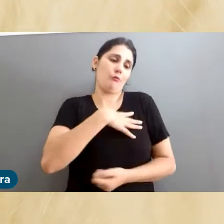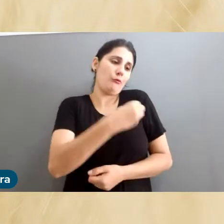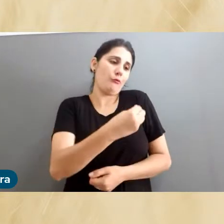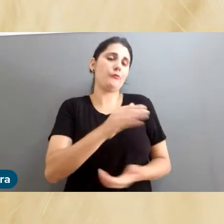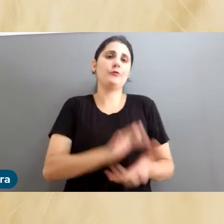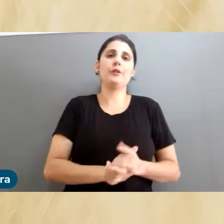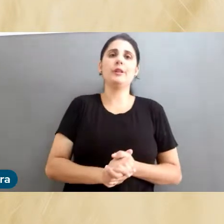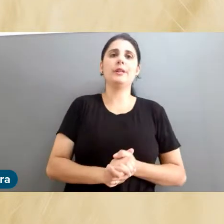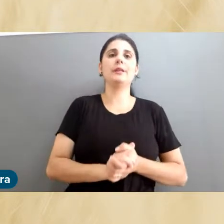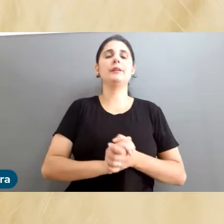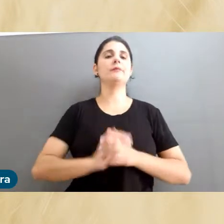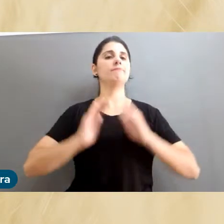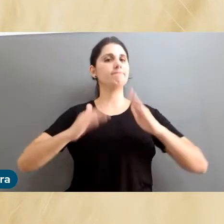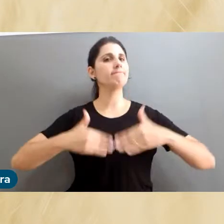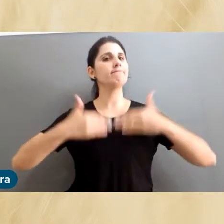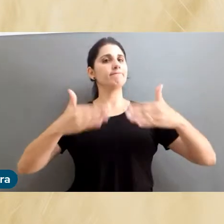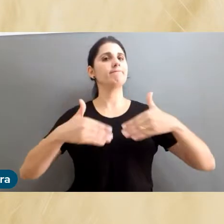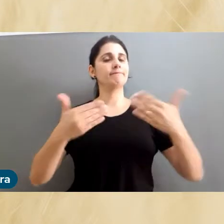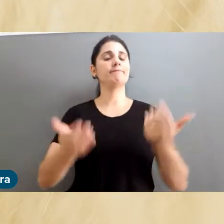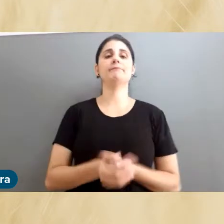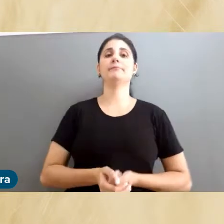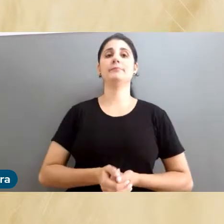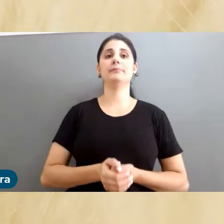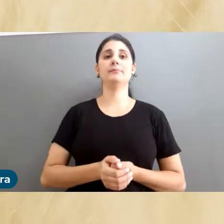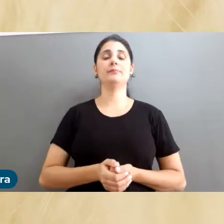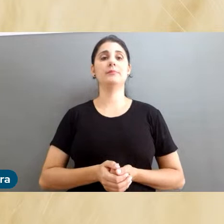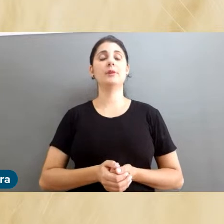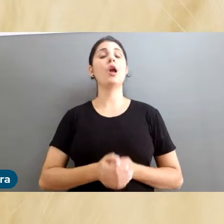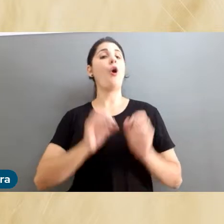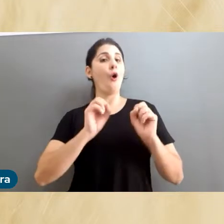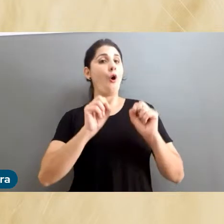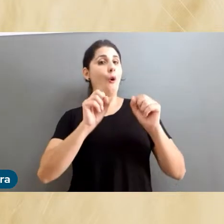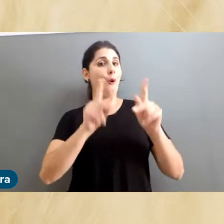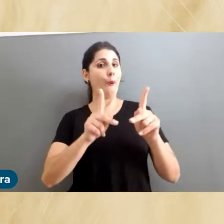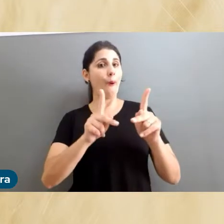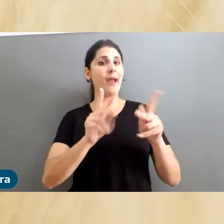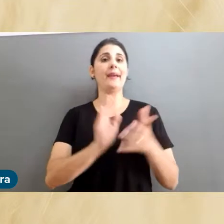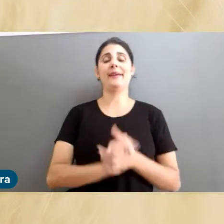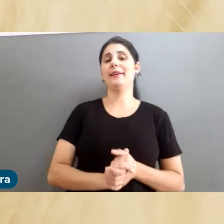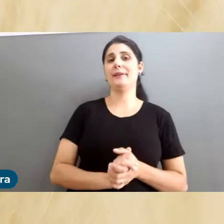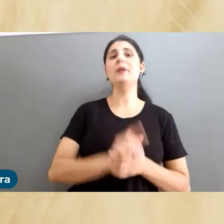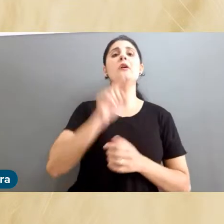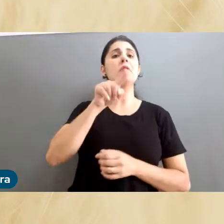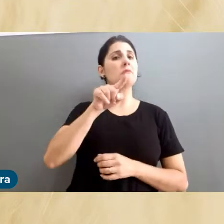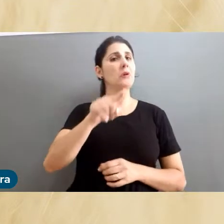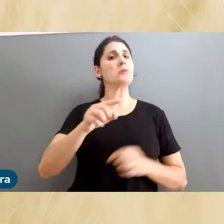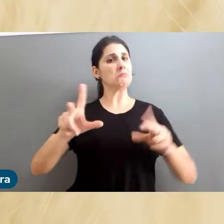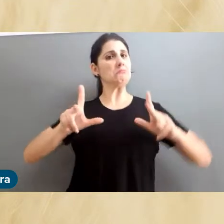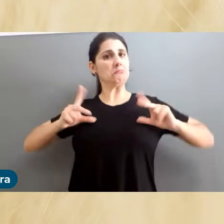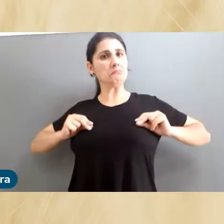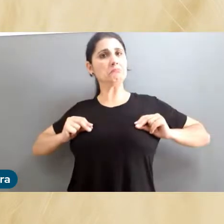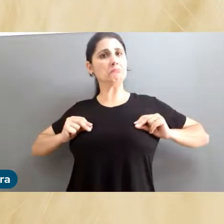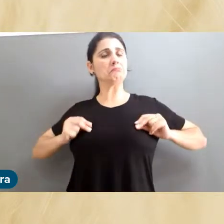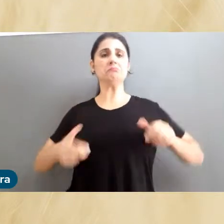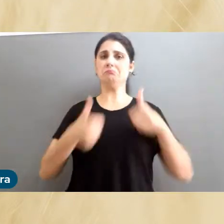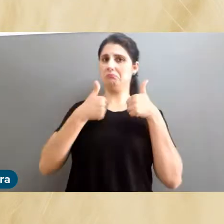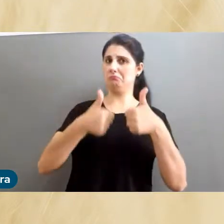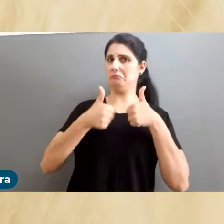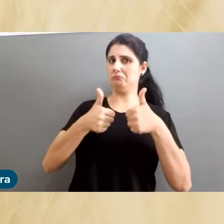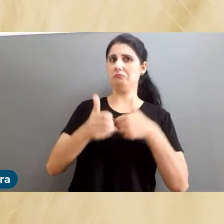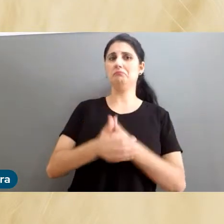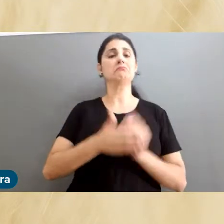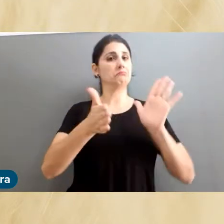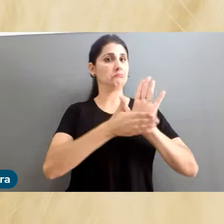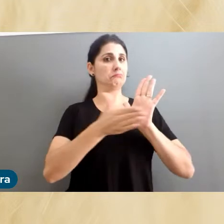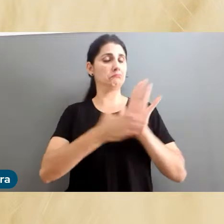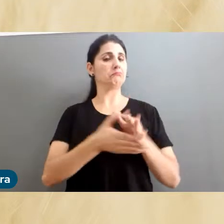Clódio avalia aquela situação e lhe diz: ok, Quinto Varro, você tem méritos, a proposta é justa,